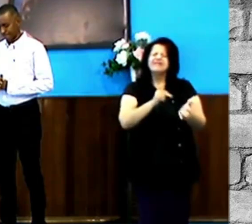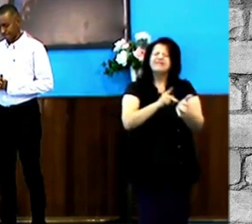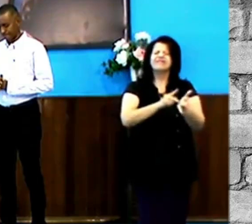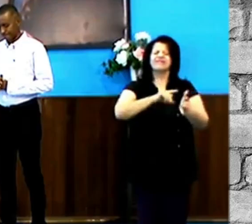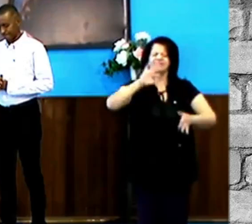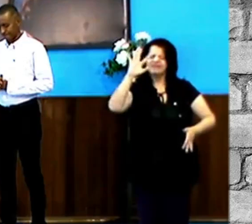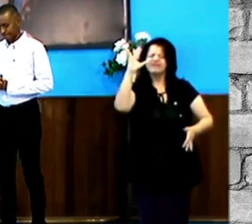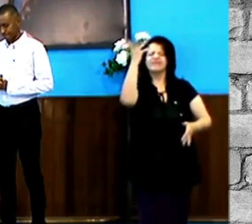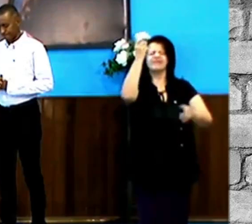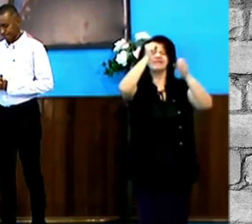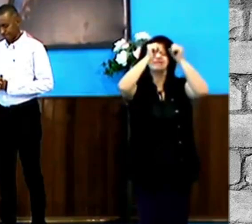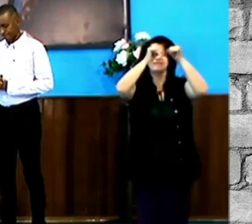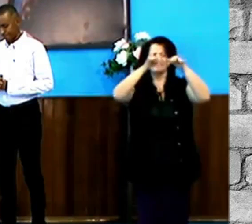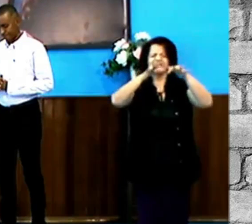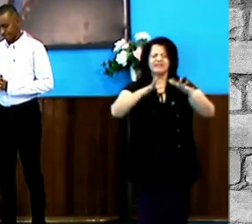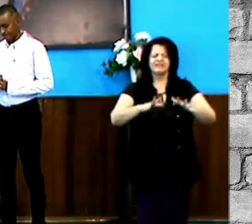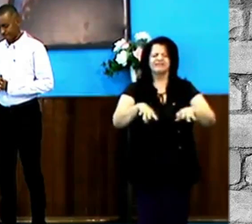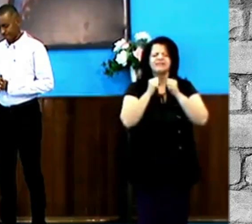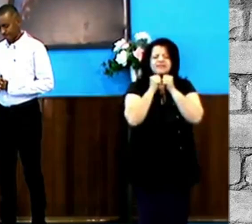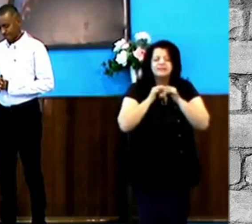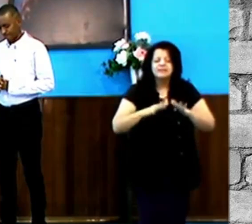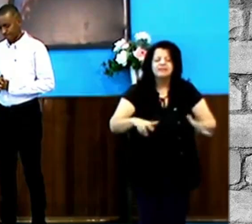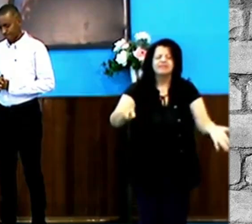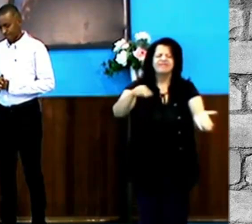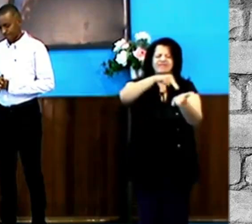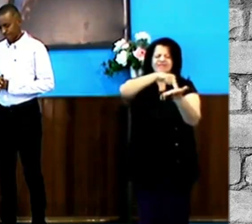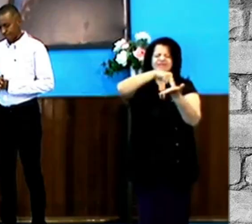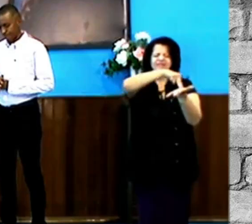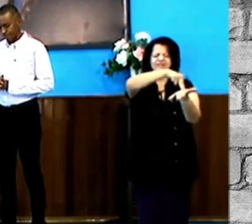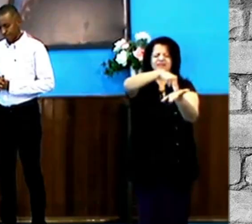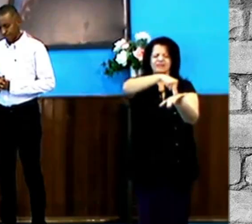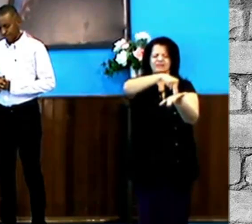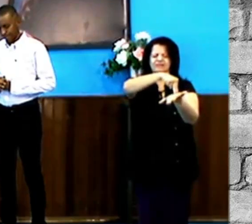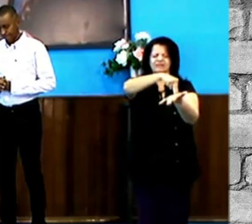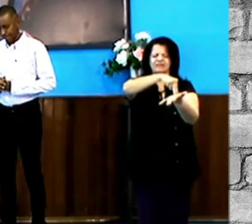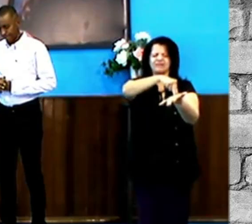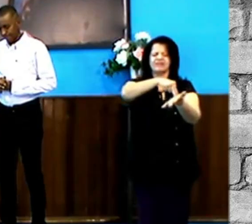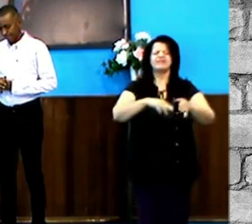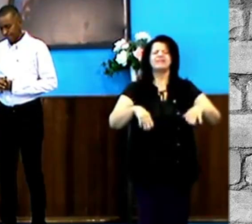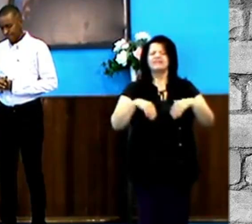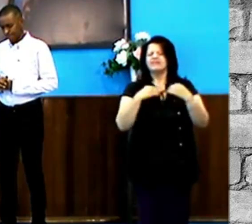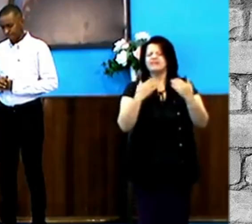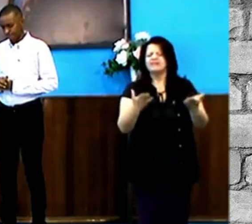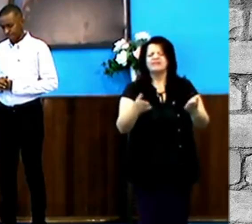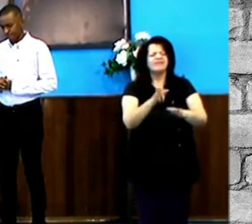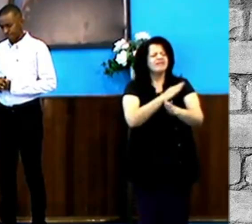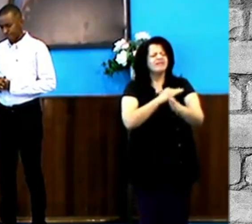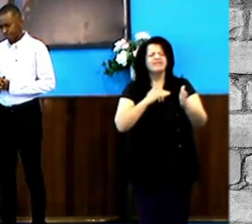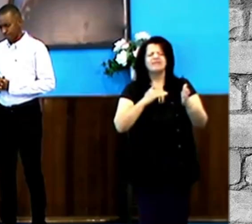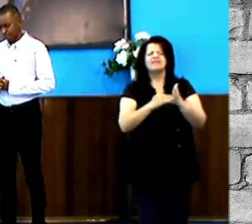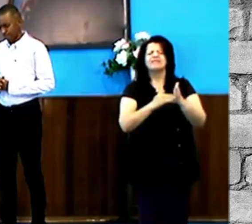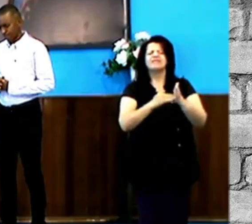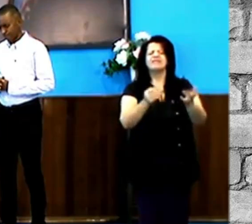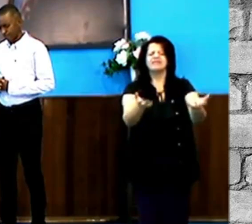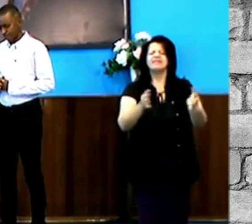da sua graça, das suas bênçãos e nos sustenta. E assim, ó Pai, através de todas essas benesses que o Senhor coloca em nossas vidas, nós